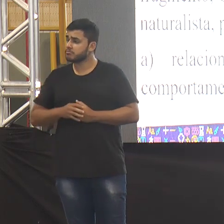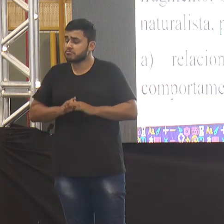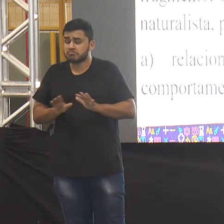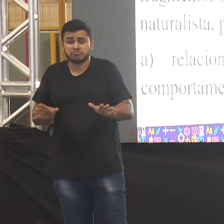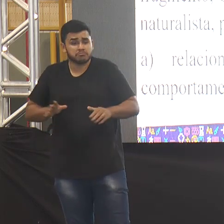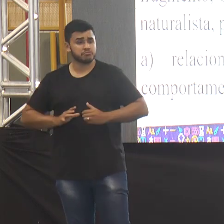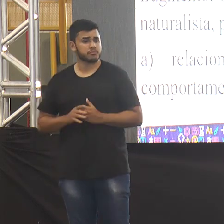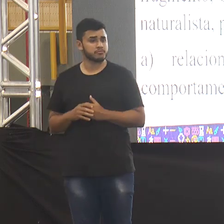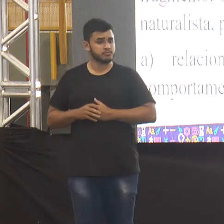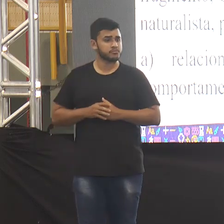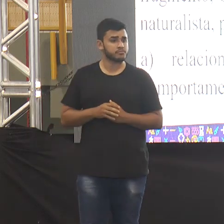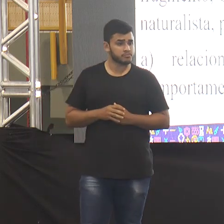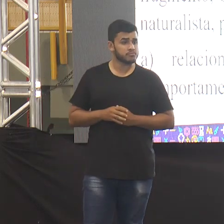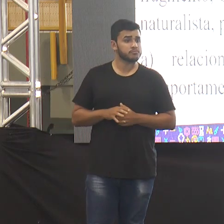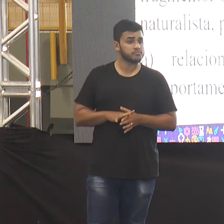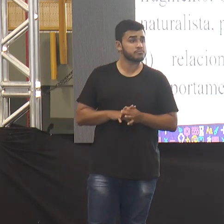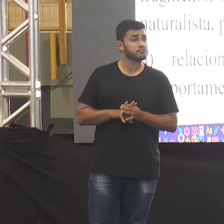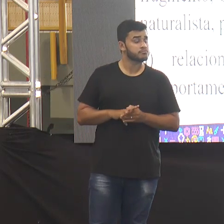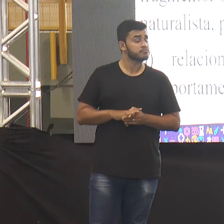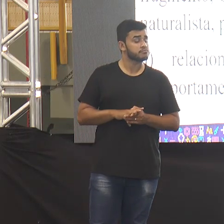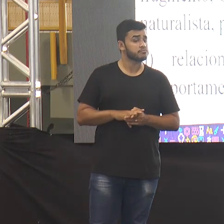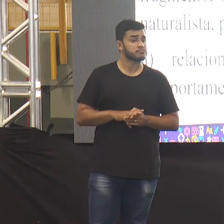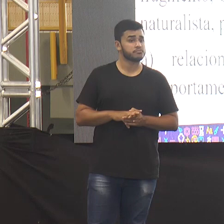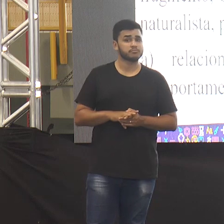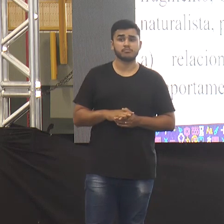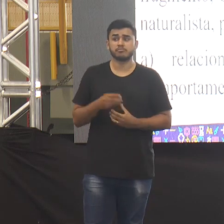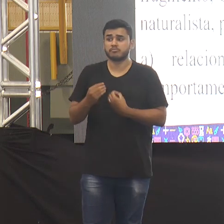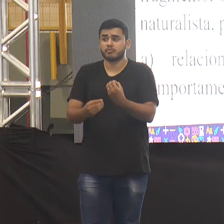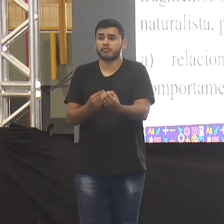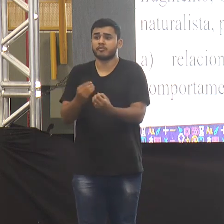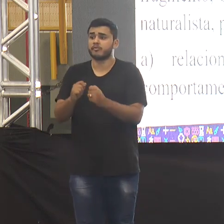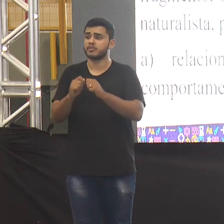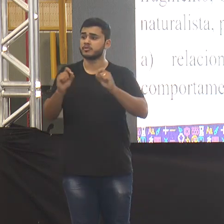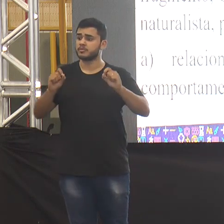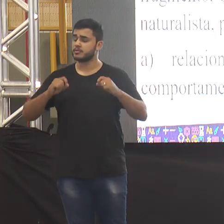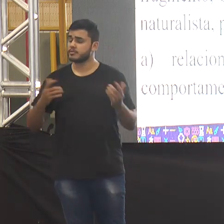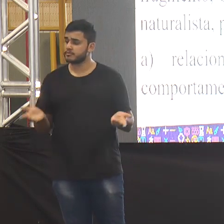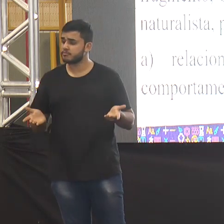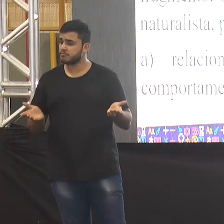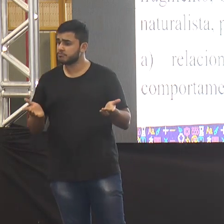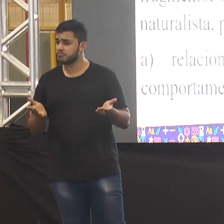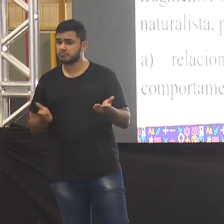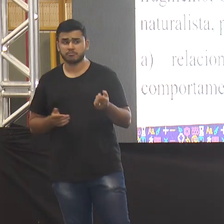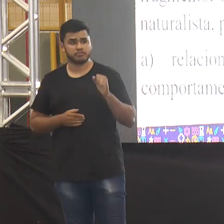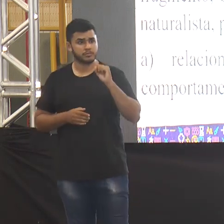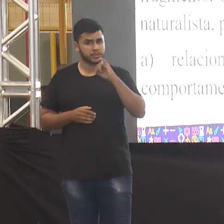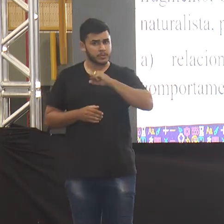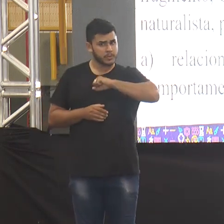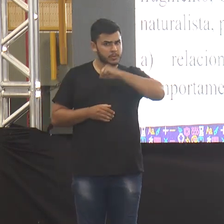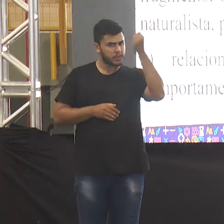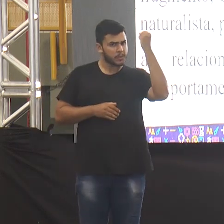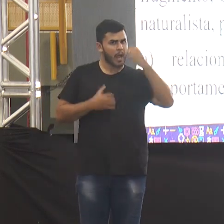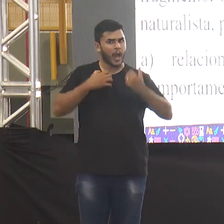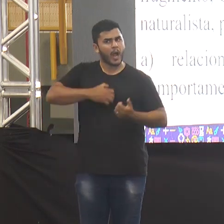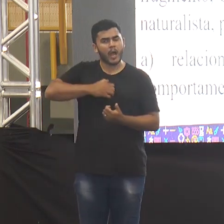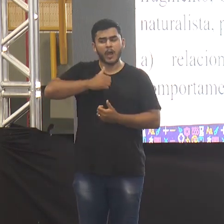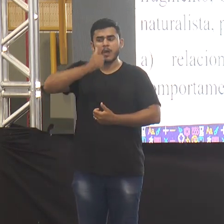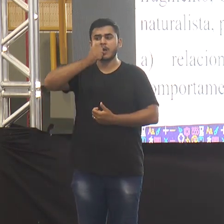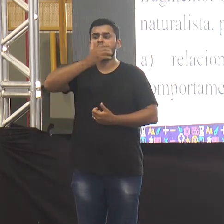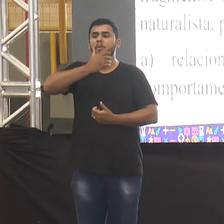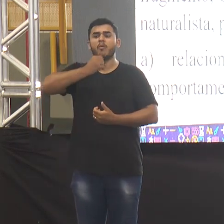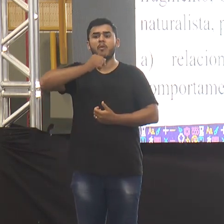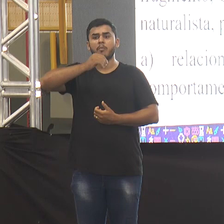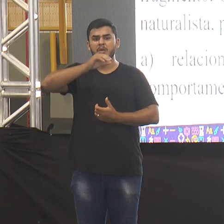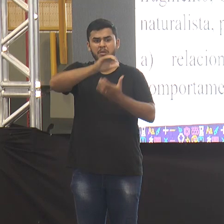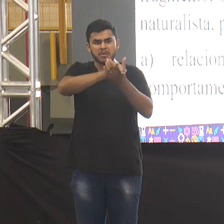certo. É isso mesmo. O que é que ela podia fazer? Se ela se revoltasse pelo fato do marido ter um amante, ela ia